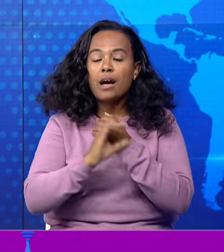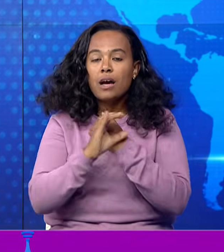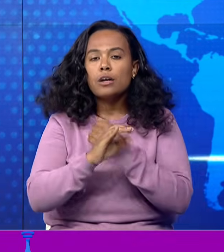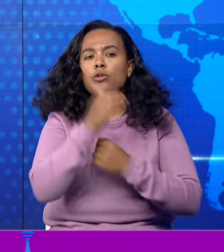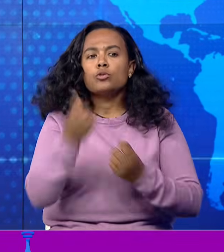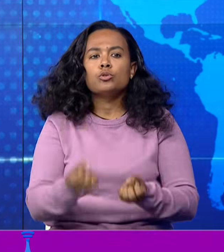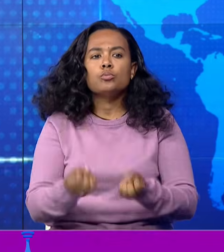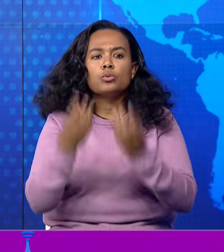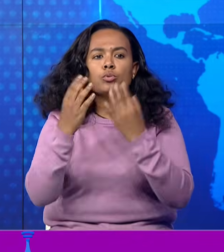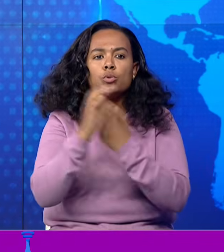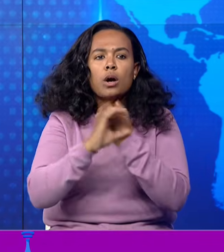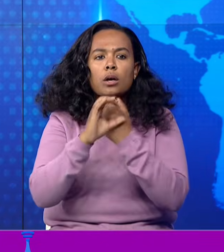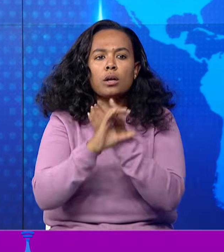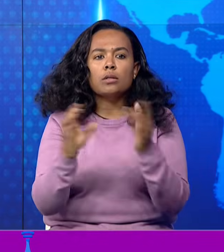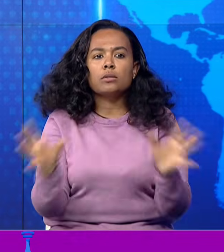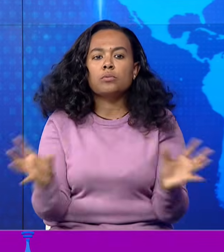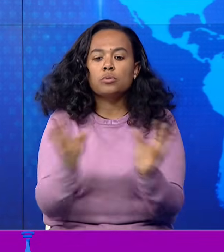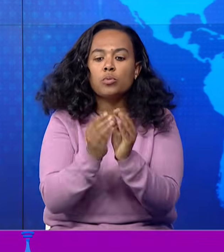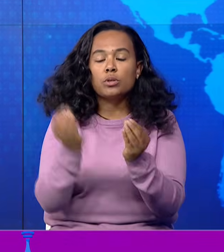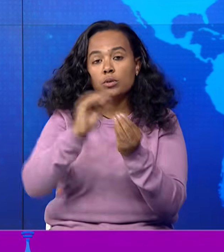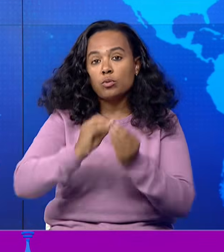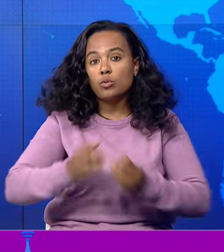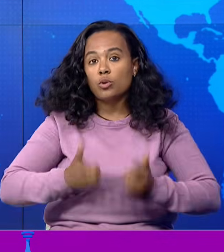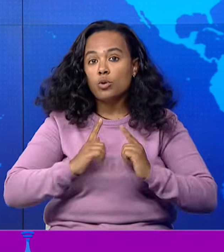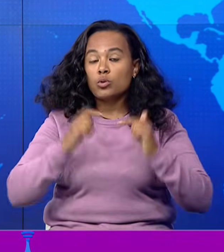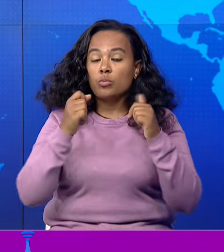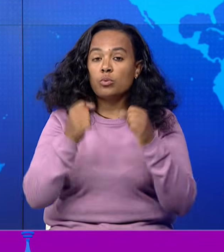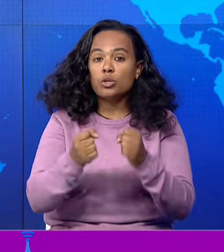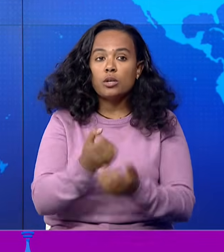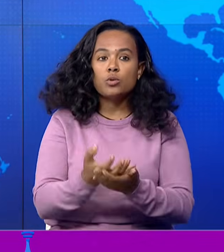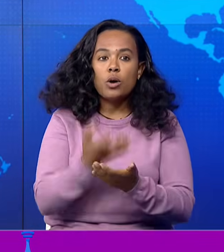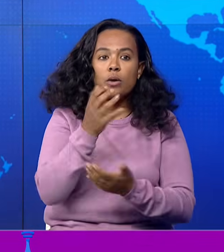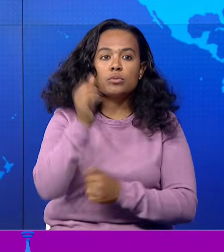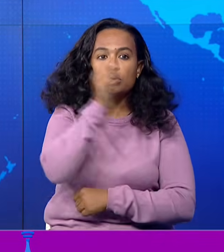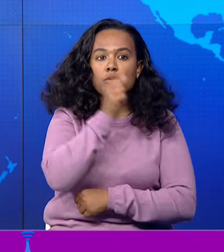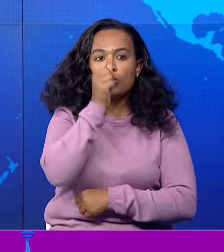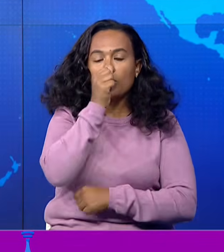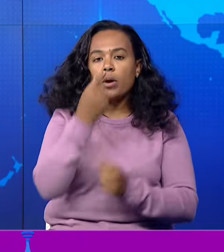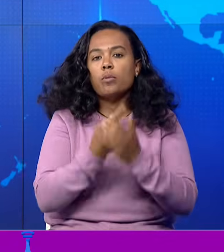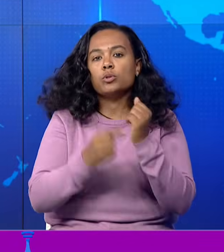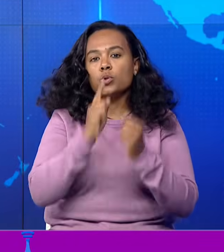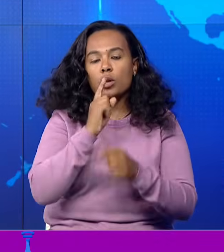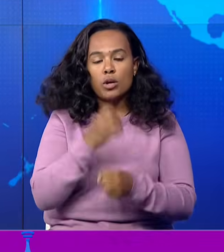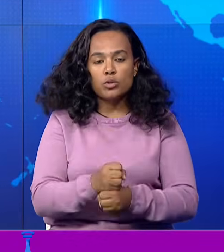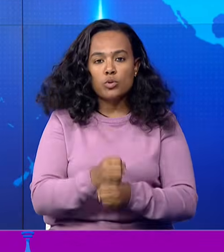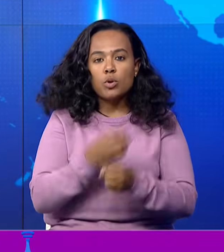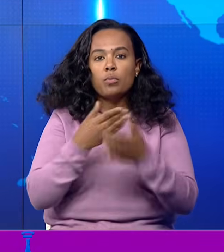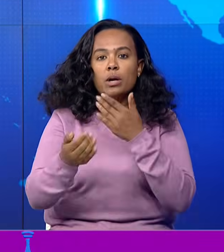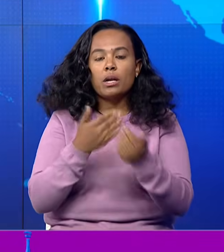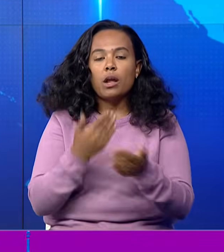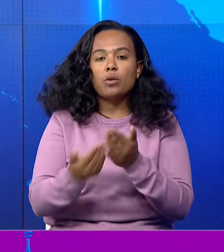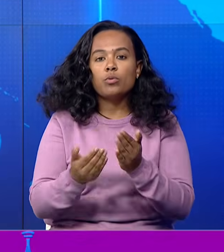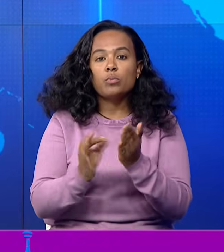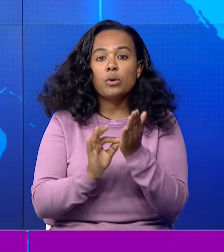ብዙ ሀገራት ሰብሰብ ብለው የተደምረው ሊኖራቸው የሚችላቸው ሀብት ኢትዮጵያ ብቻዋን ያዘችው። በቀላሉ በቁጥር